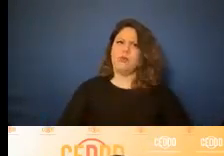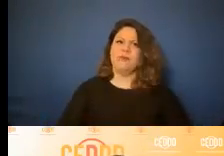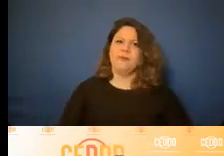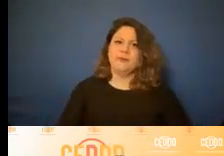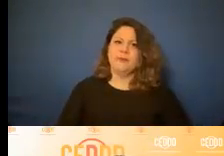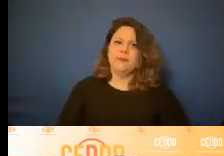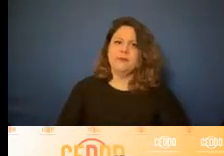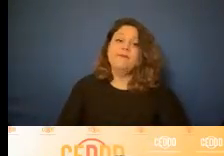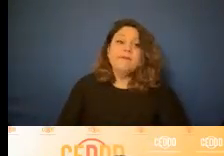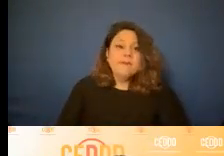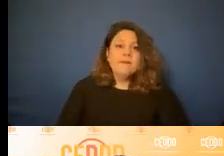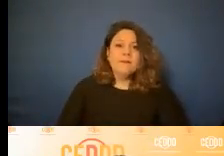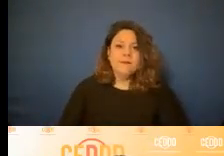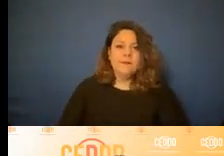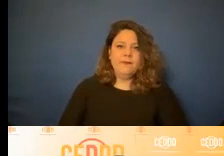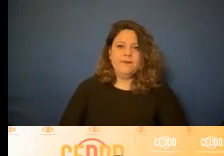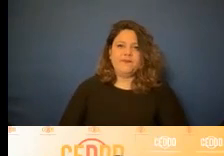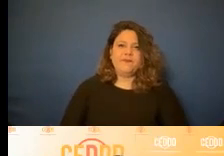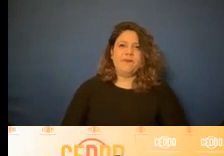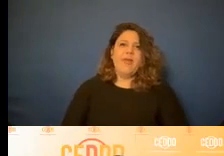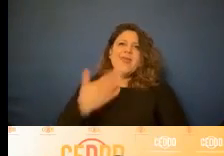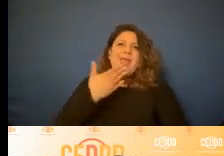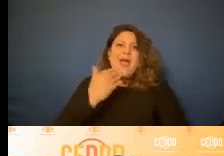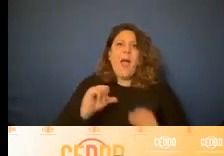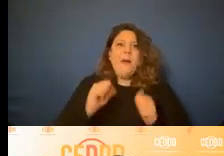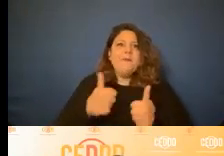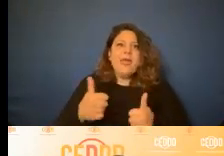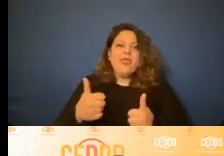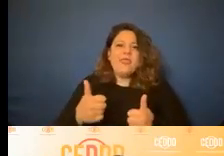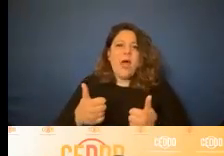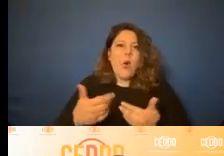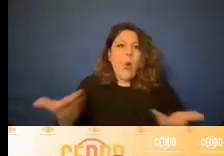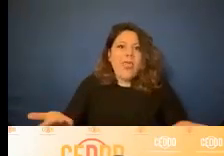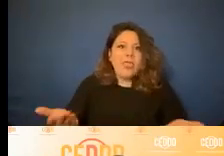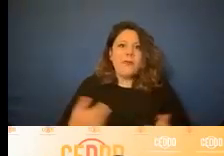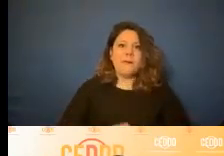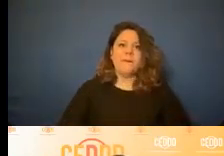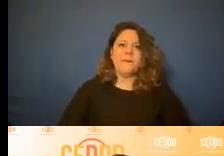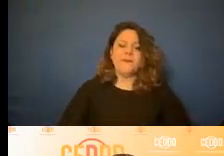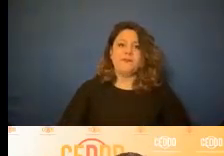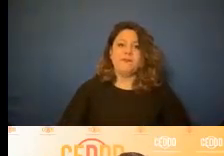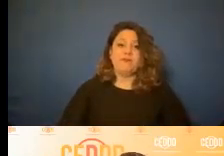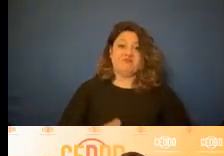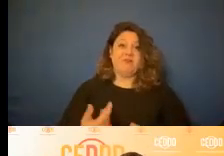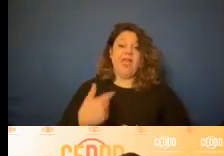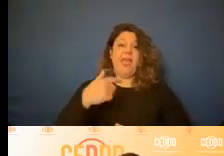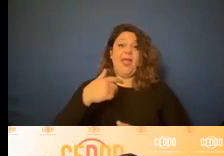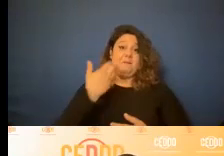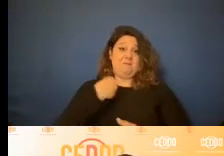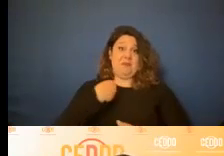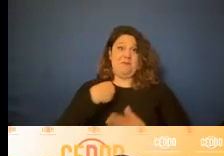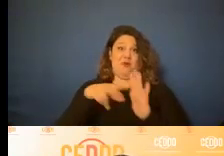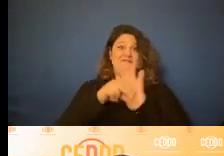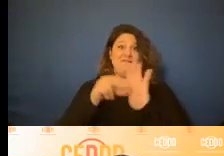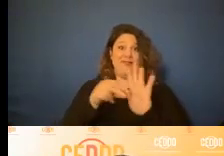qué edad? Claro, el tema es que entendemos todos, incluso las imágenes del vídeo, nos lleva a pensar que